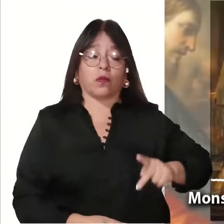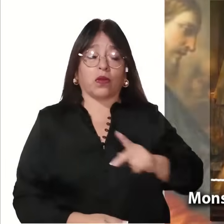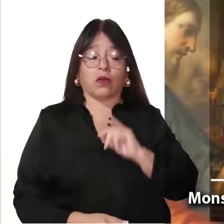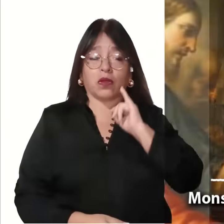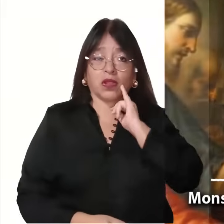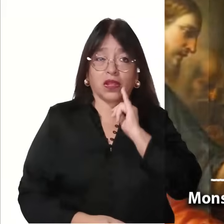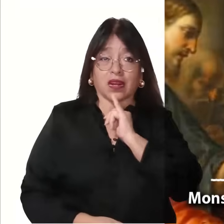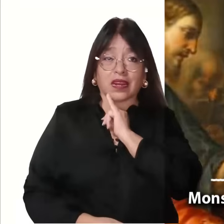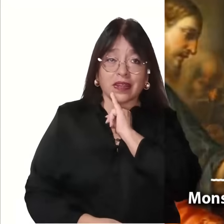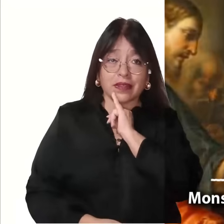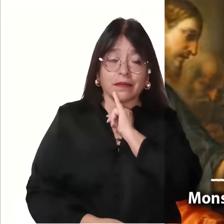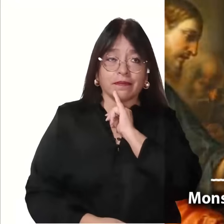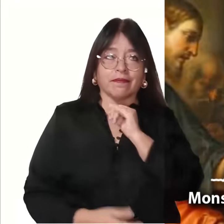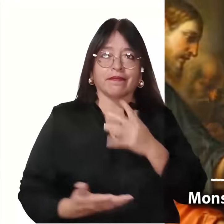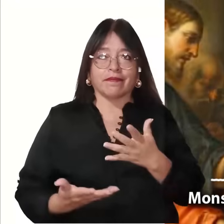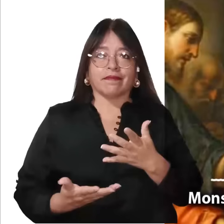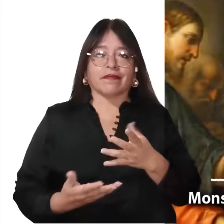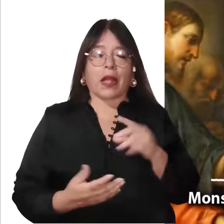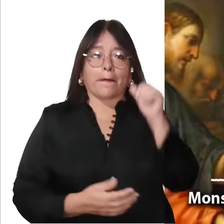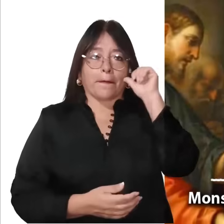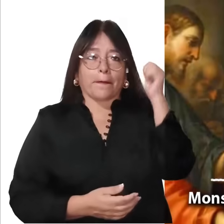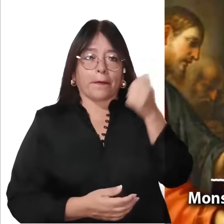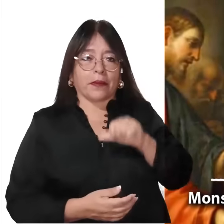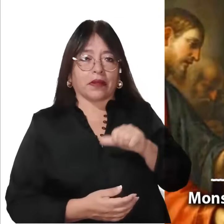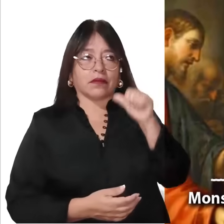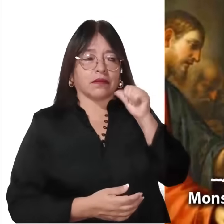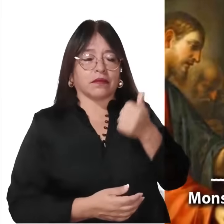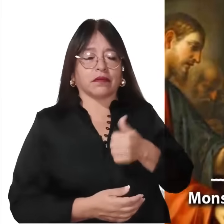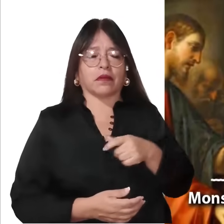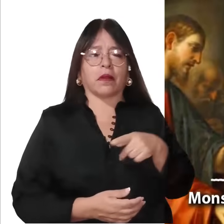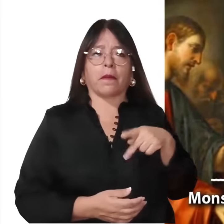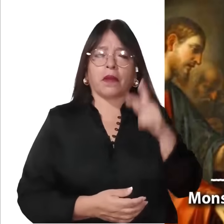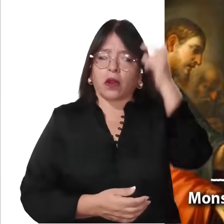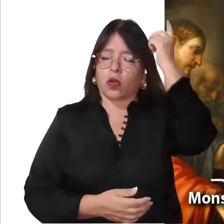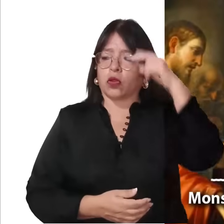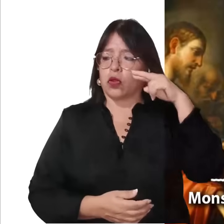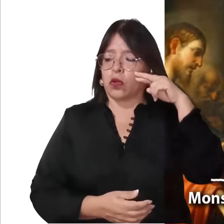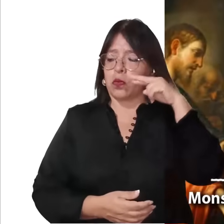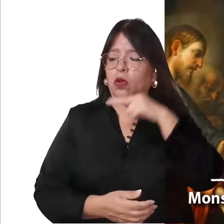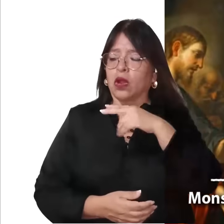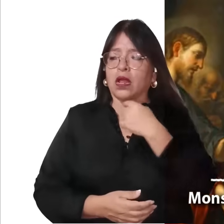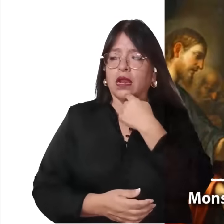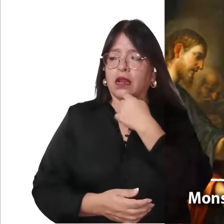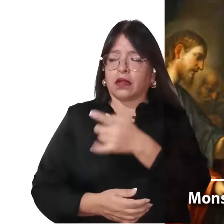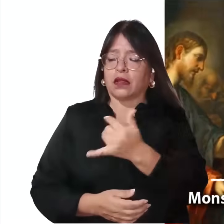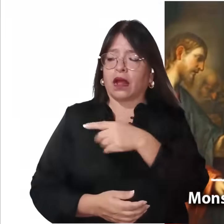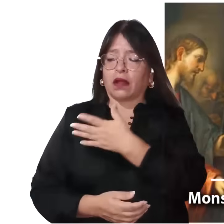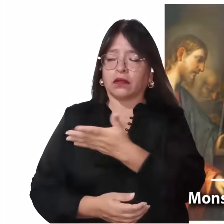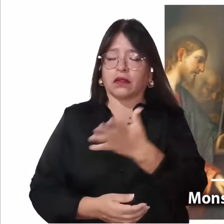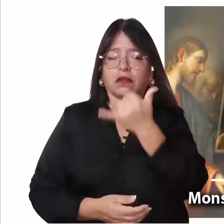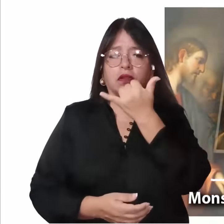Quebrantaste mi alianza, le dice el Señor. Pero él se mantiene fiel a esa alianza y propone una nueva.